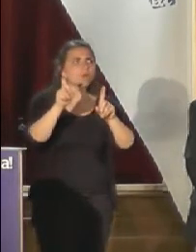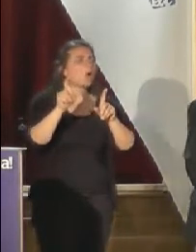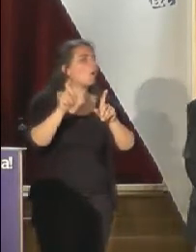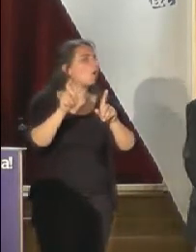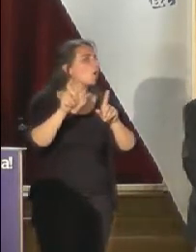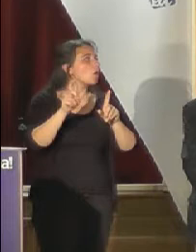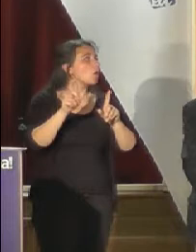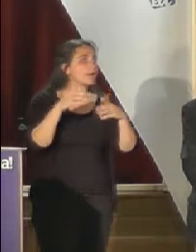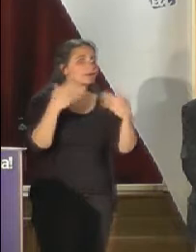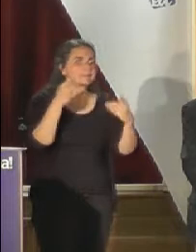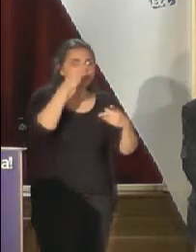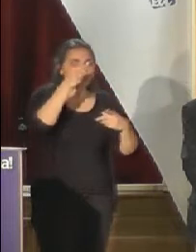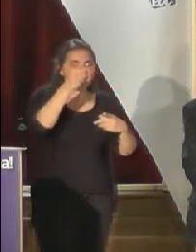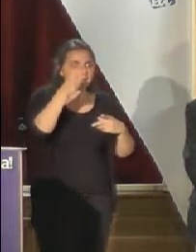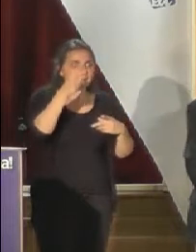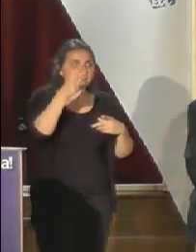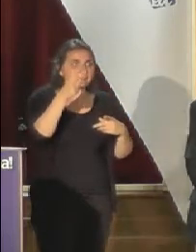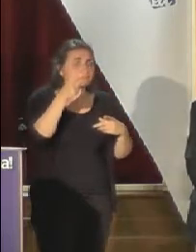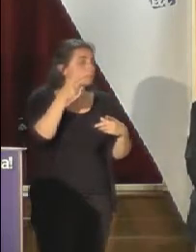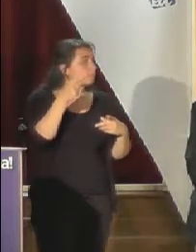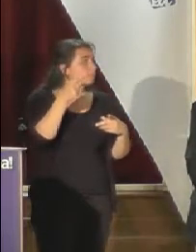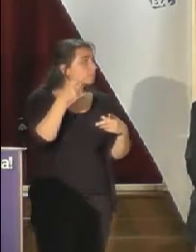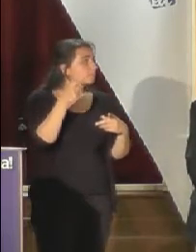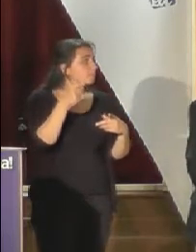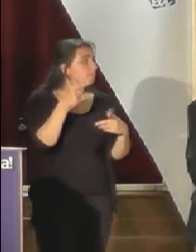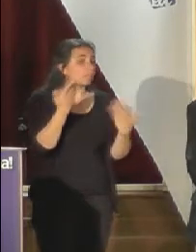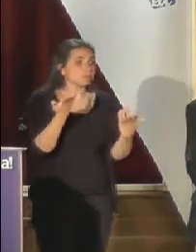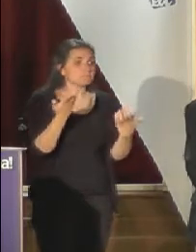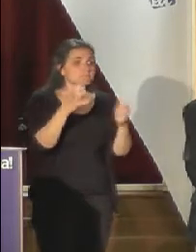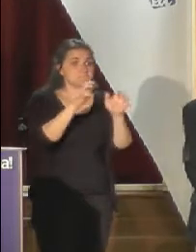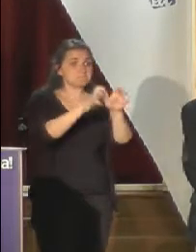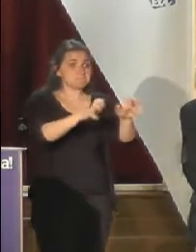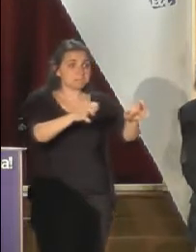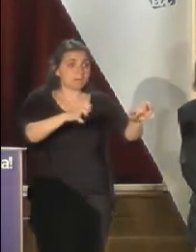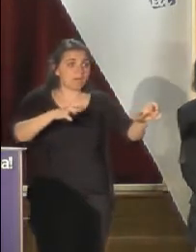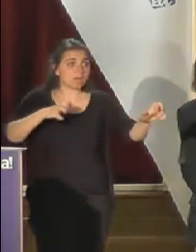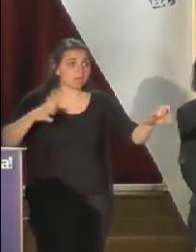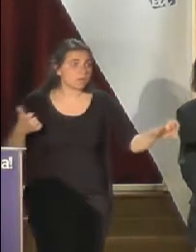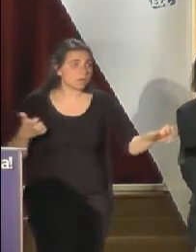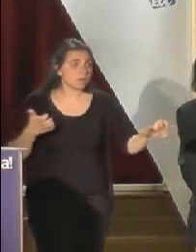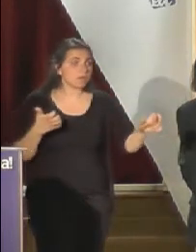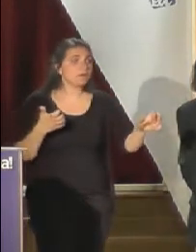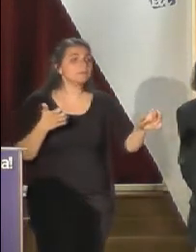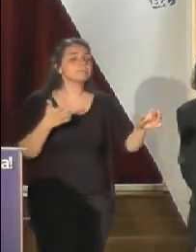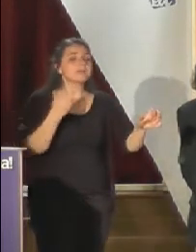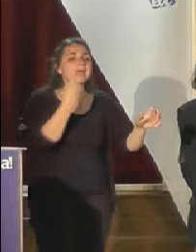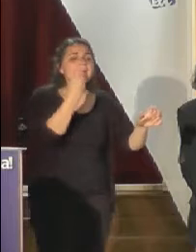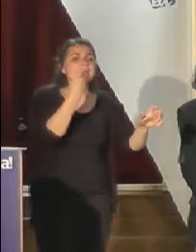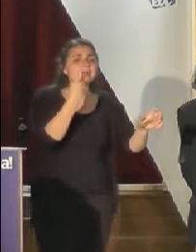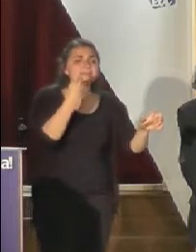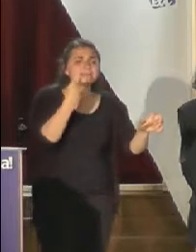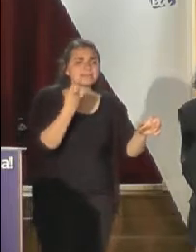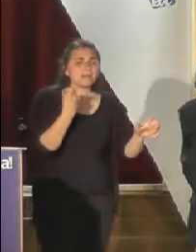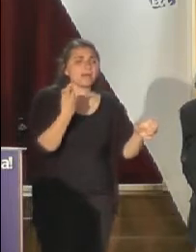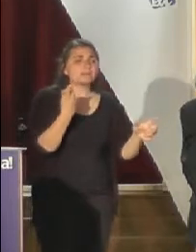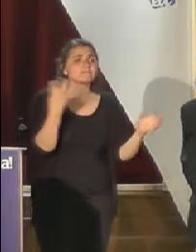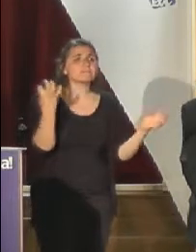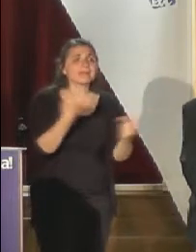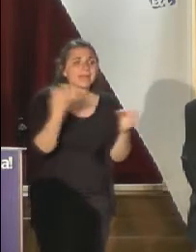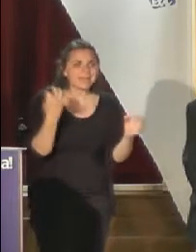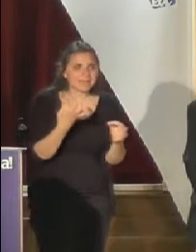Pegou un estampinazo, mas non chegou a ter a maioría. Entón, o que había que facer dende a Troika